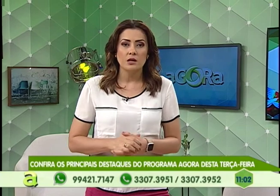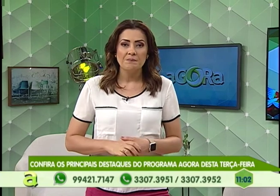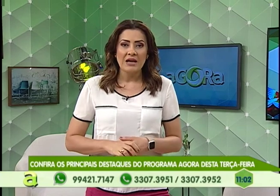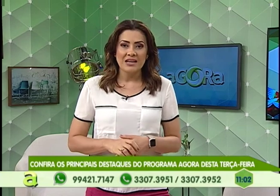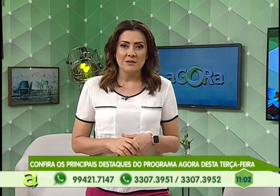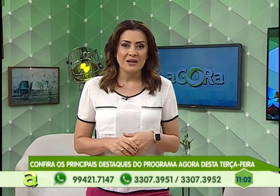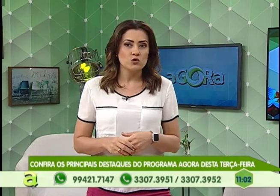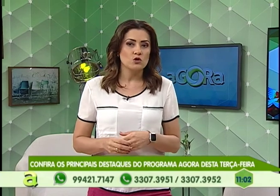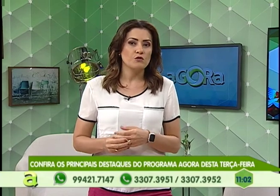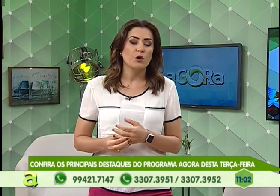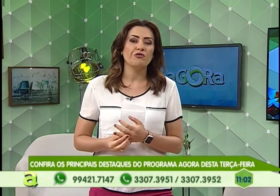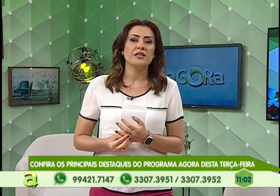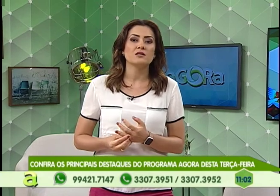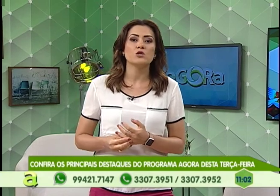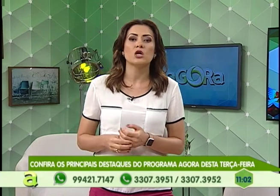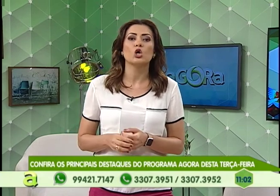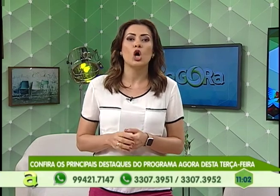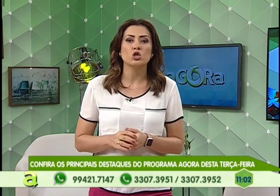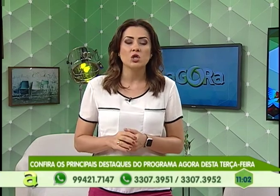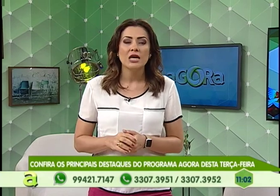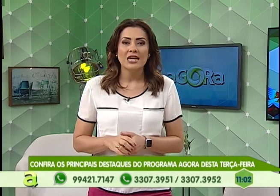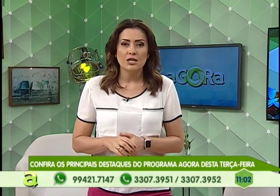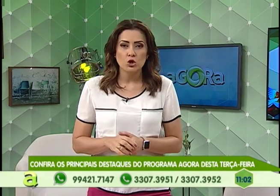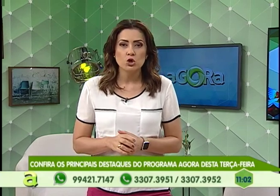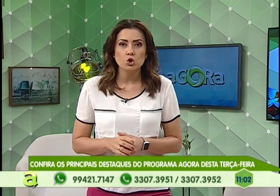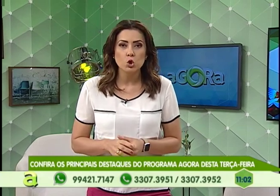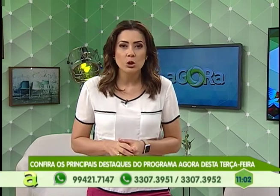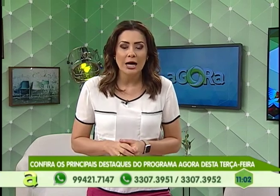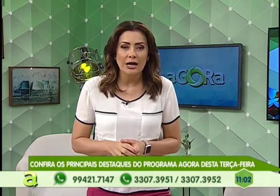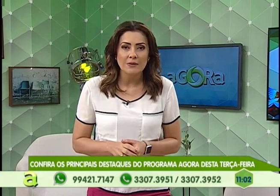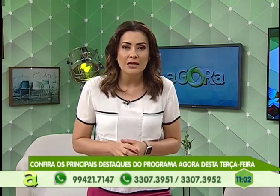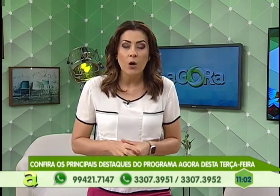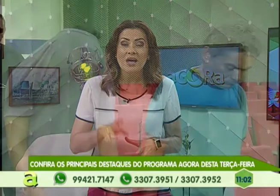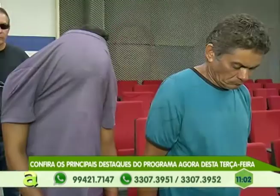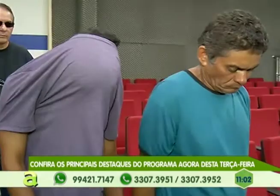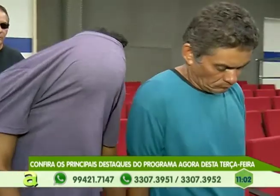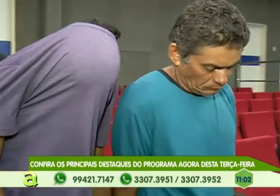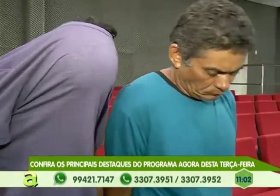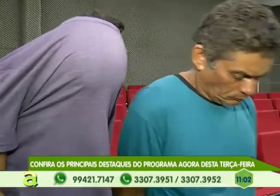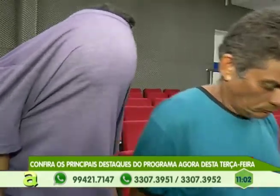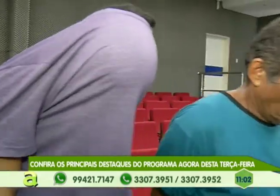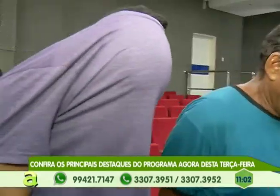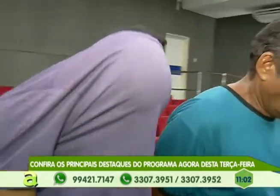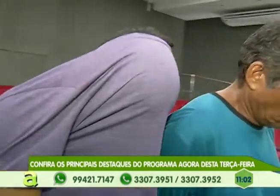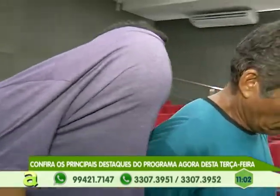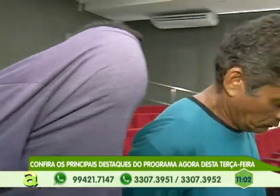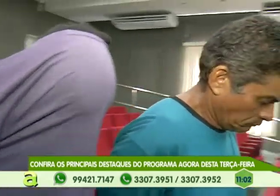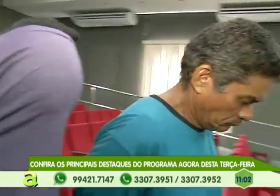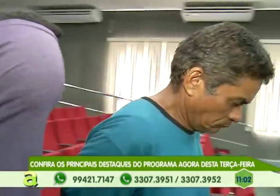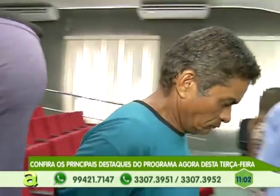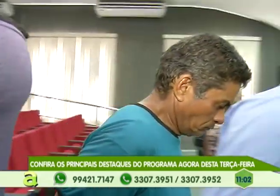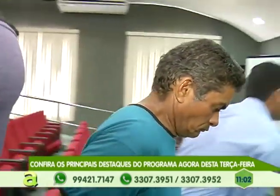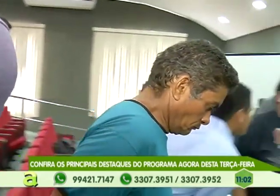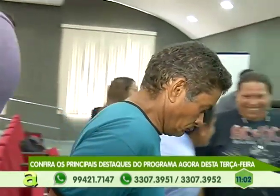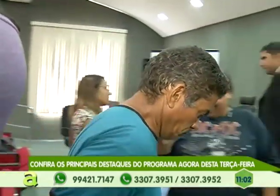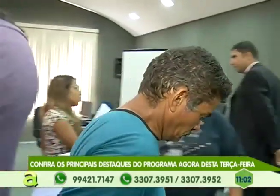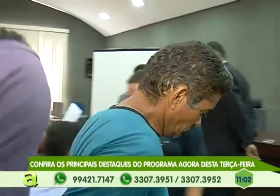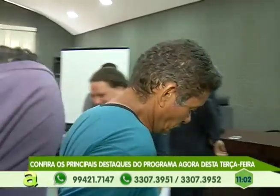As apreensões foram feitas na zona norte e na zona sul da capital em menos de 24 horas. Que